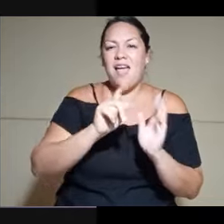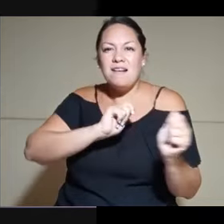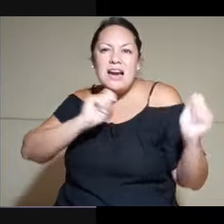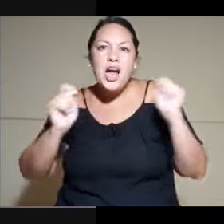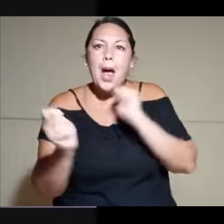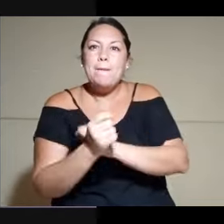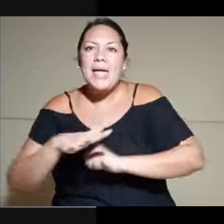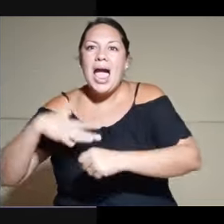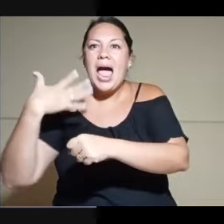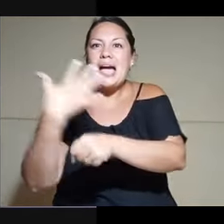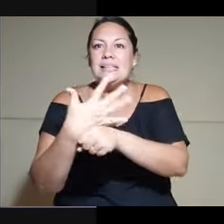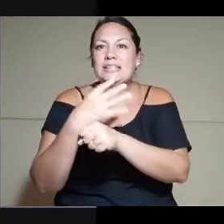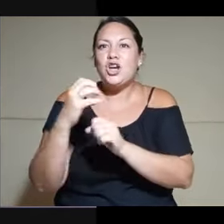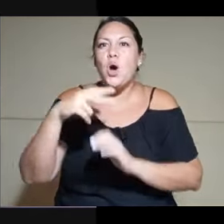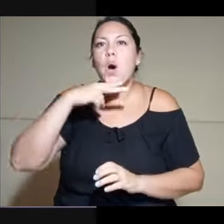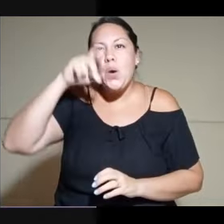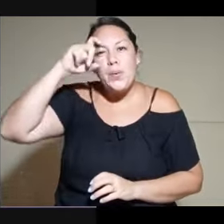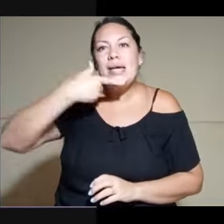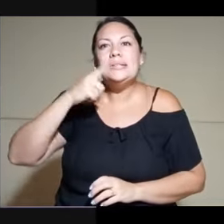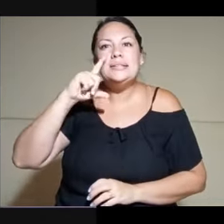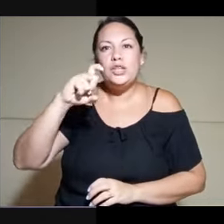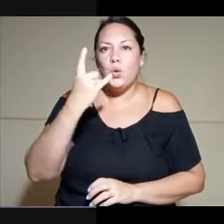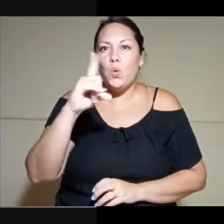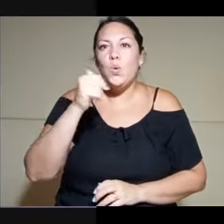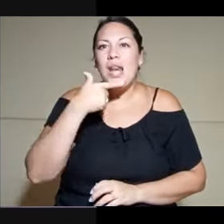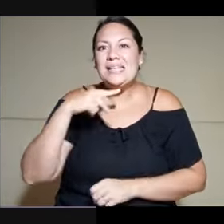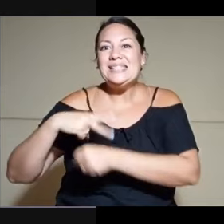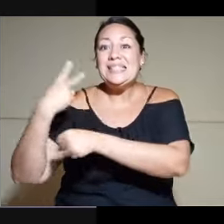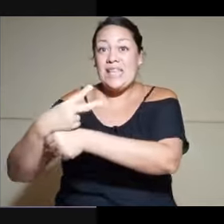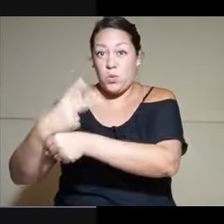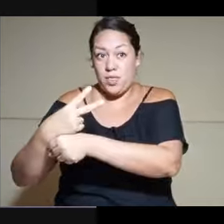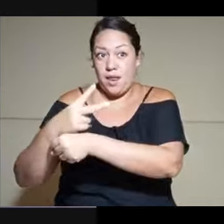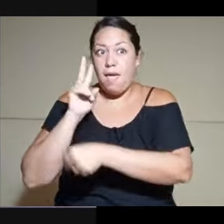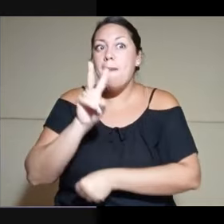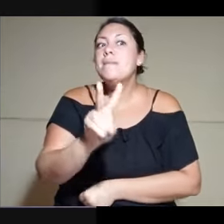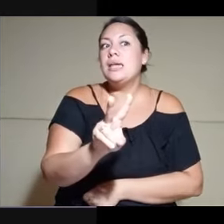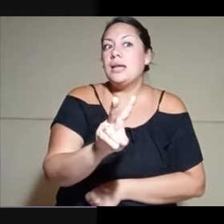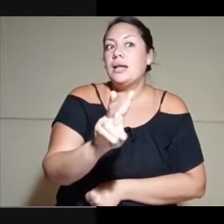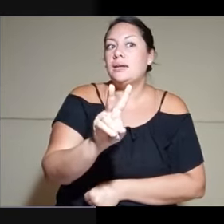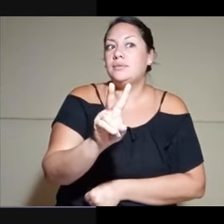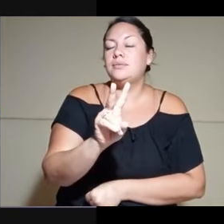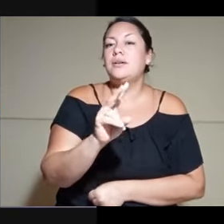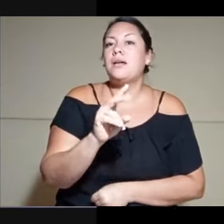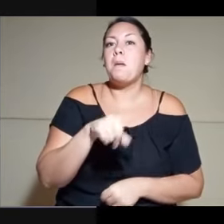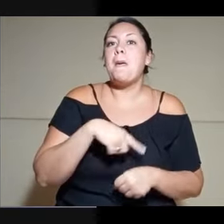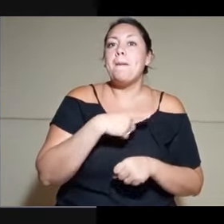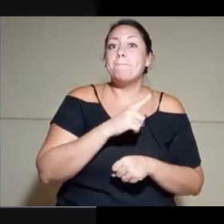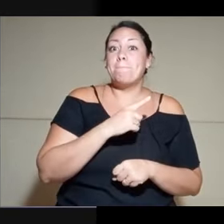las semanas, esas vesículas que eran 3 primarias se dividen en 5 vesículas secundarias, que se llaman.